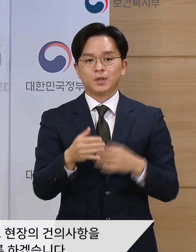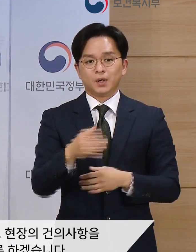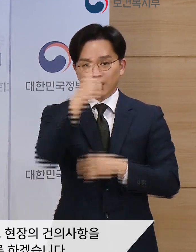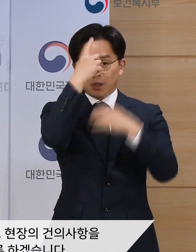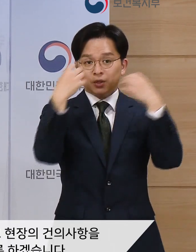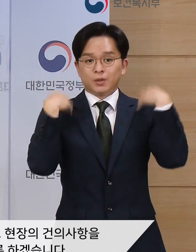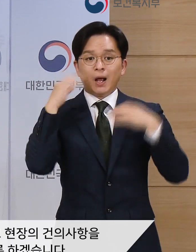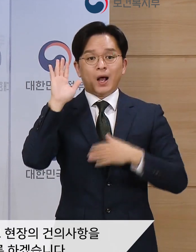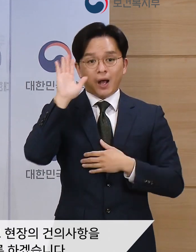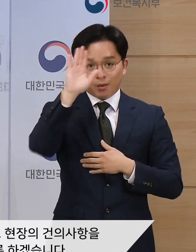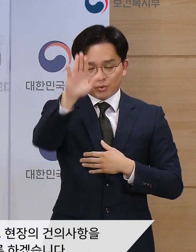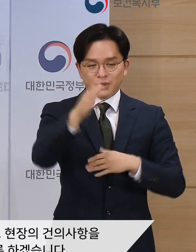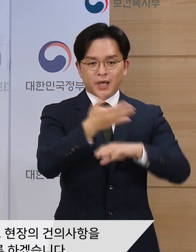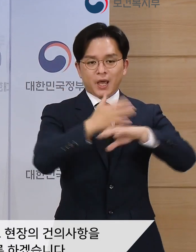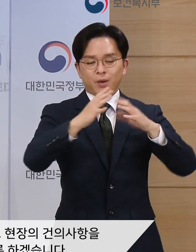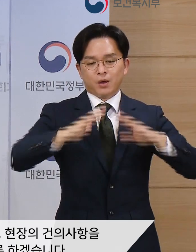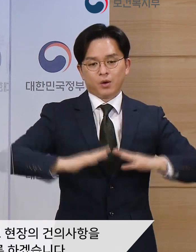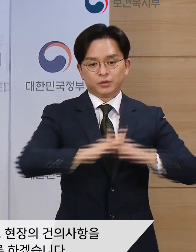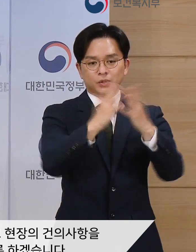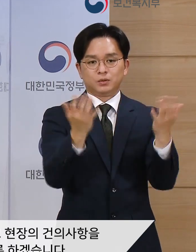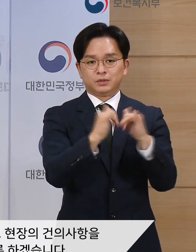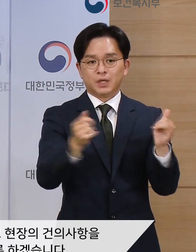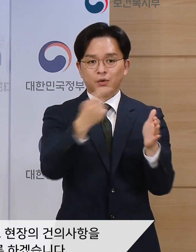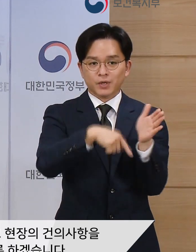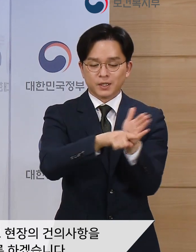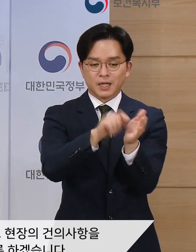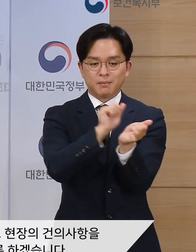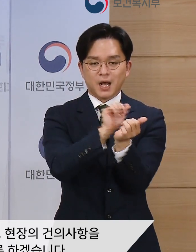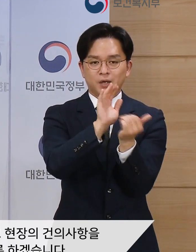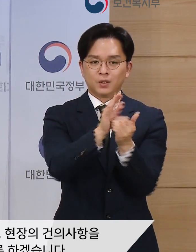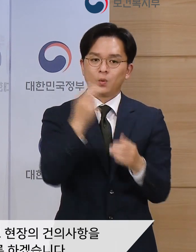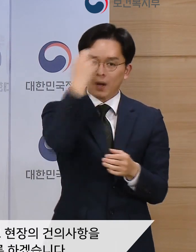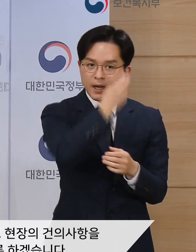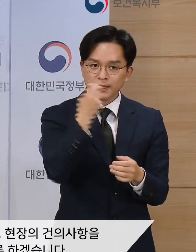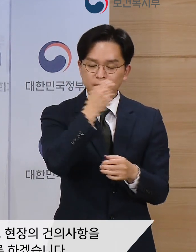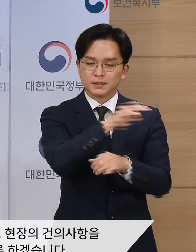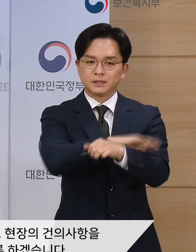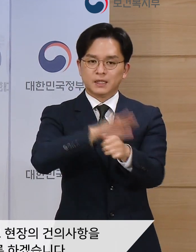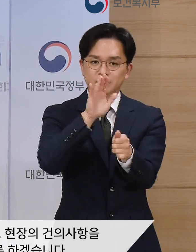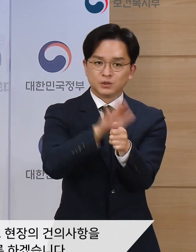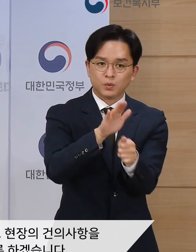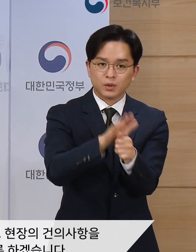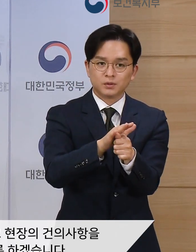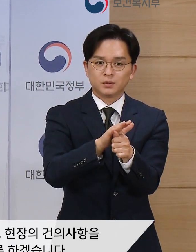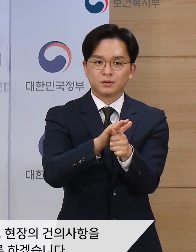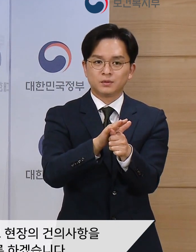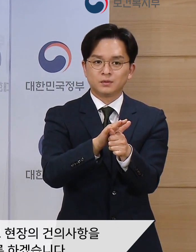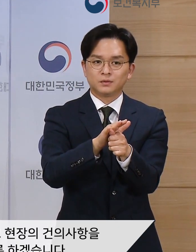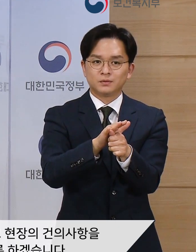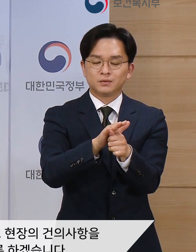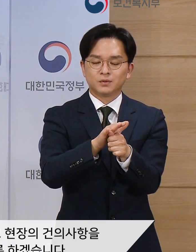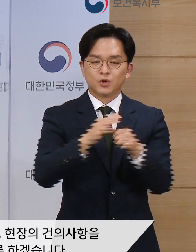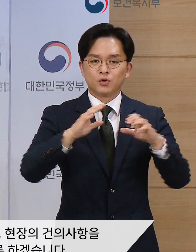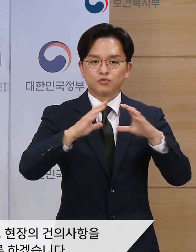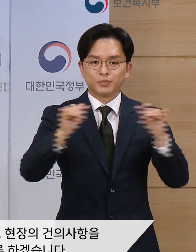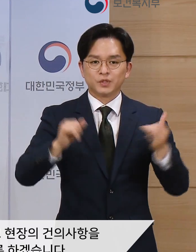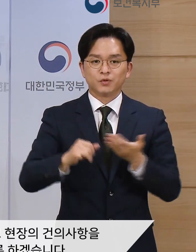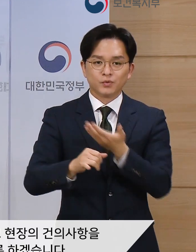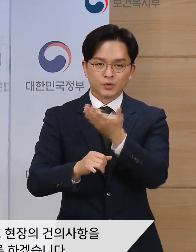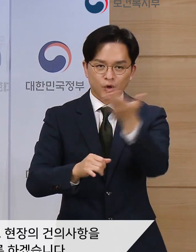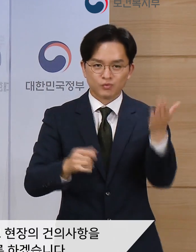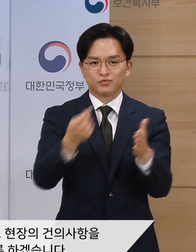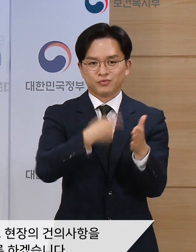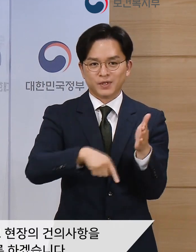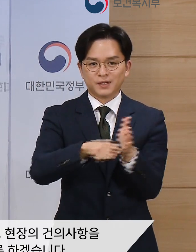관리에 관심을 가지고 현장의 건의사항을 점검하며 우리 국민에게 필요한 지원에